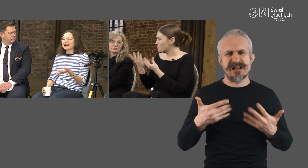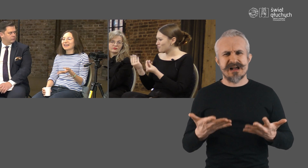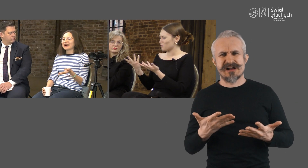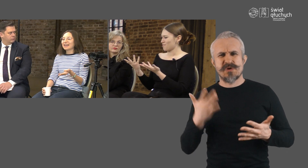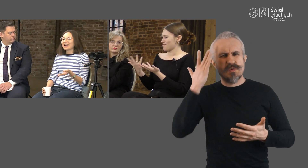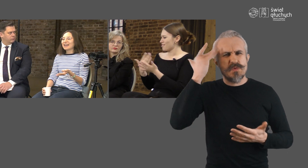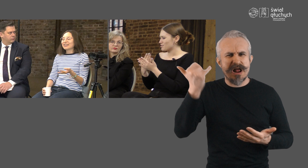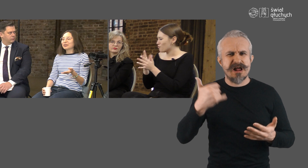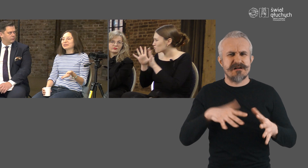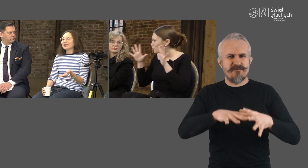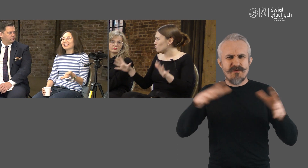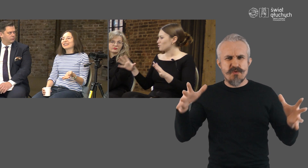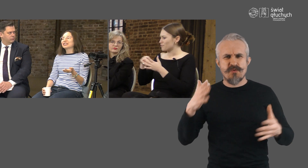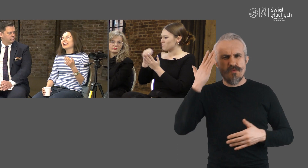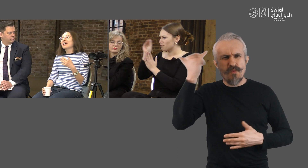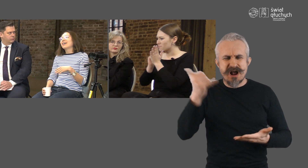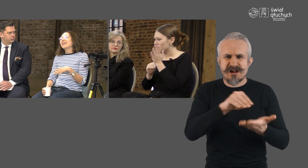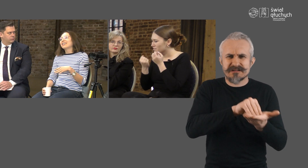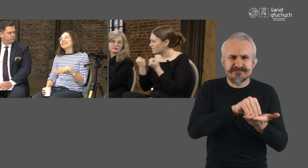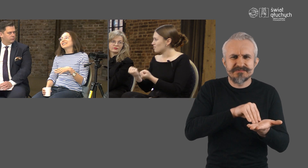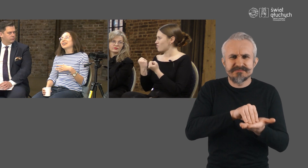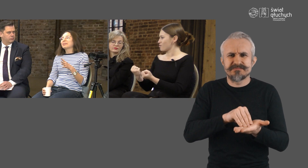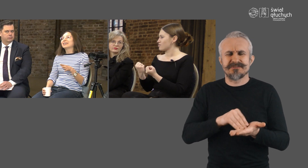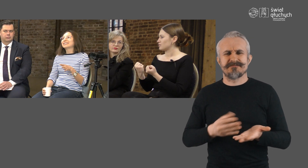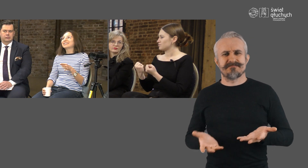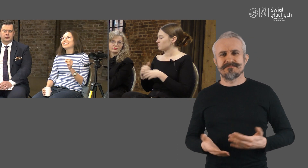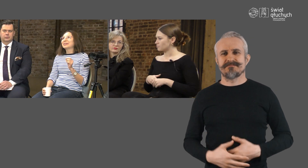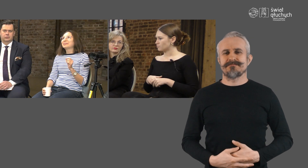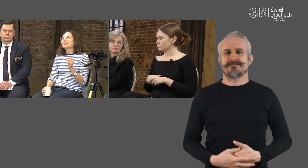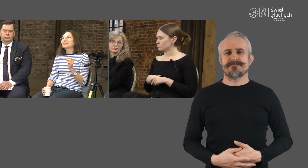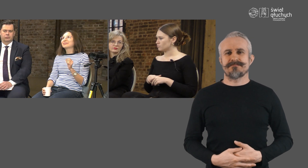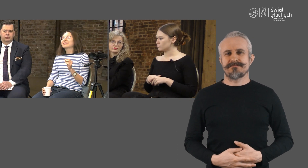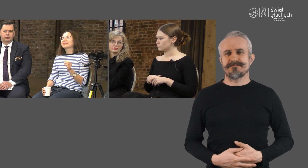tyle tych do pisania, że zamiast